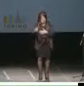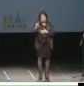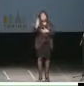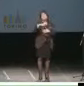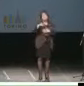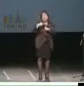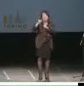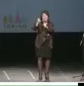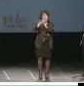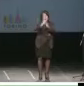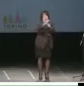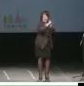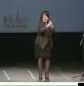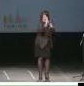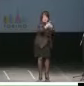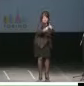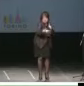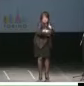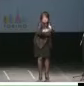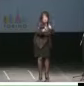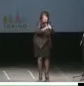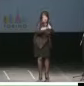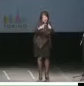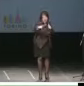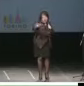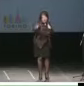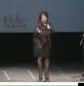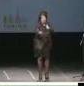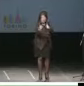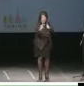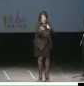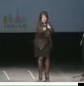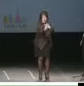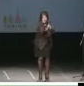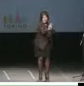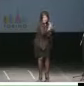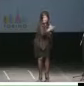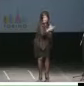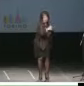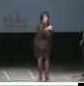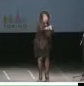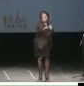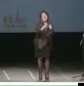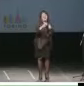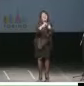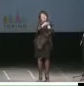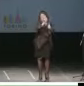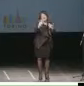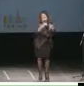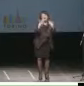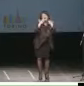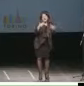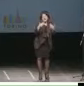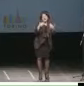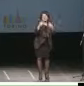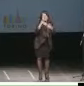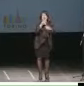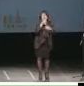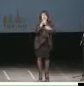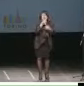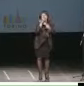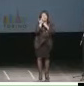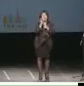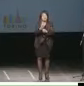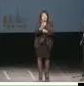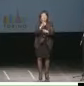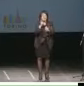chiusa credo che ce ne sarà qualcuno in più ma intanto grazie a voi che dimostrate di voler bene al salone e molti di voi lo hanno dimostrato